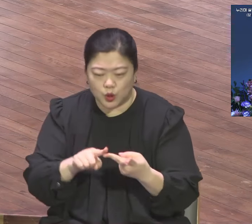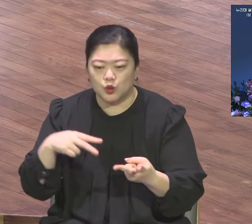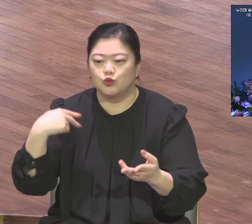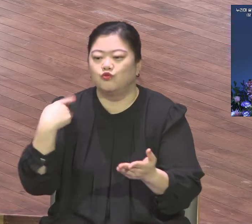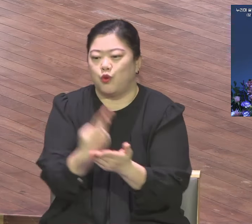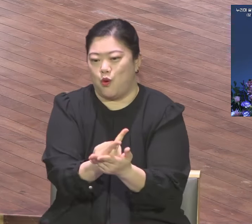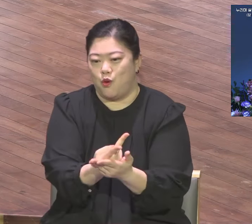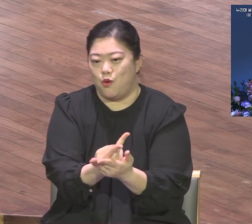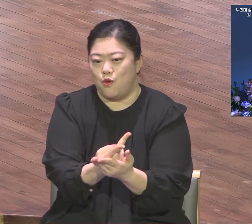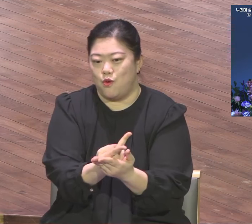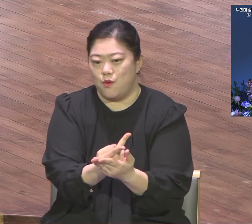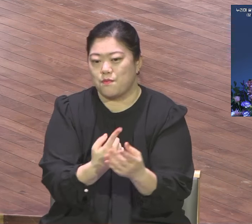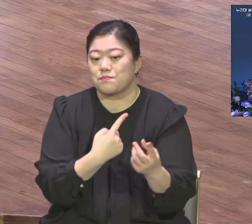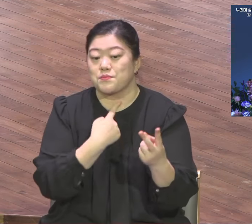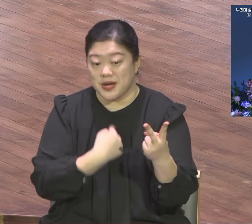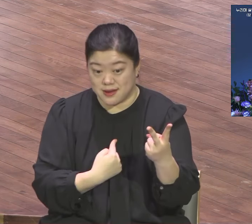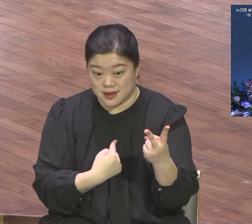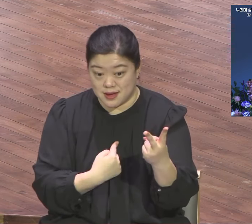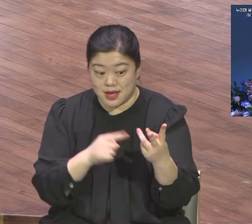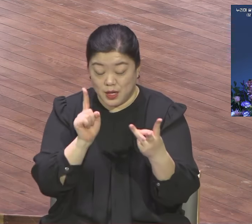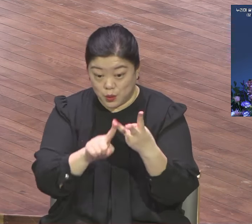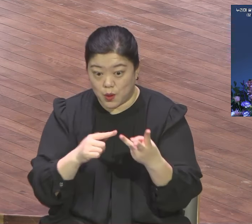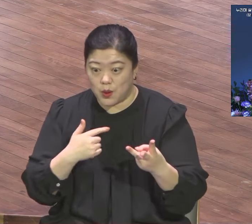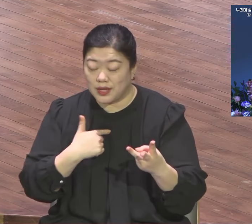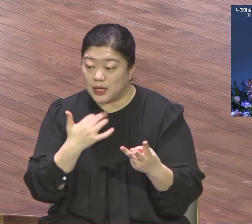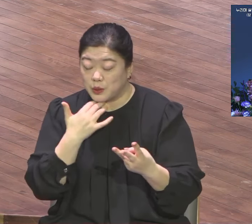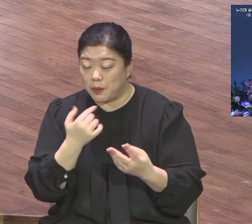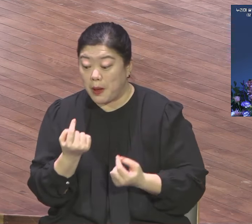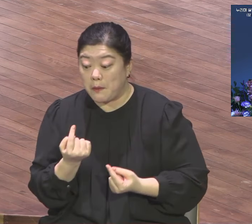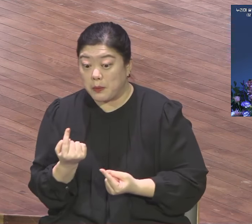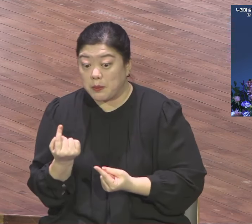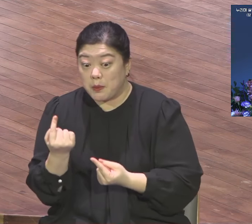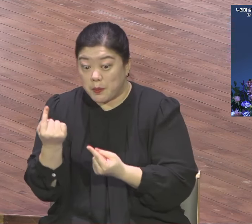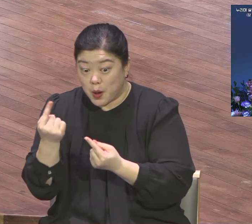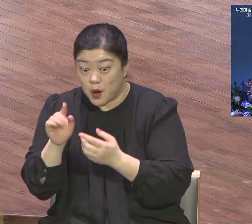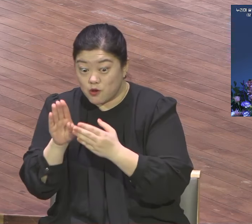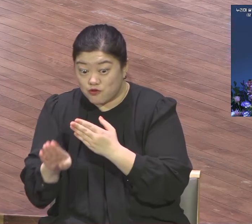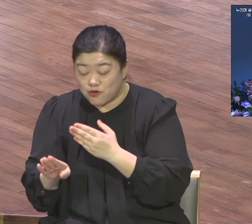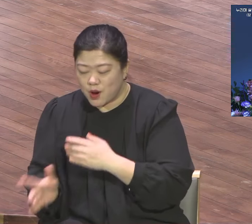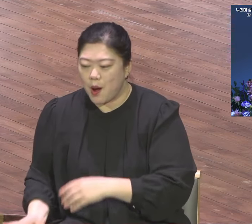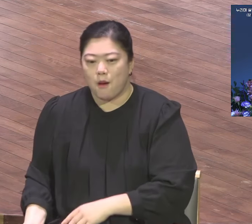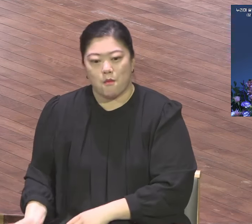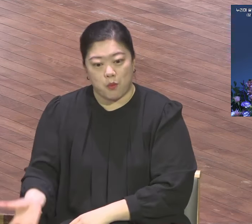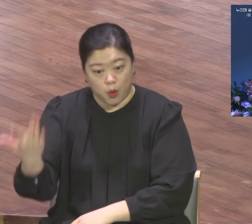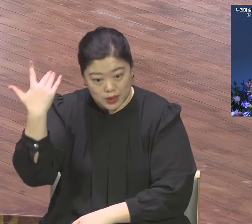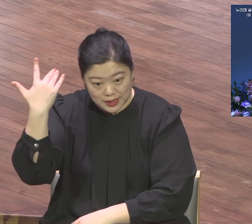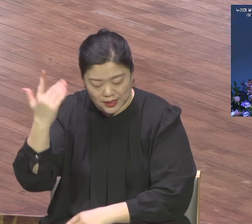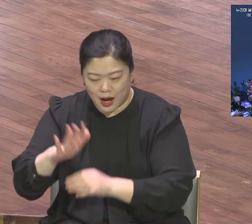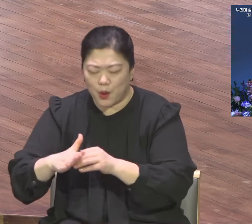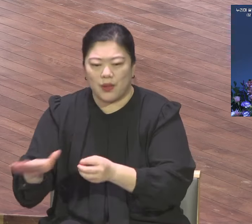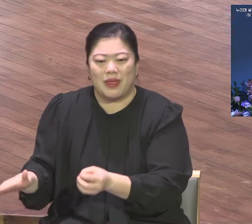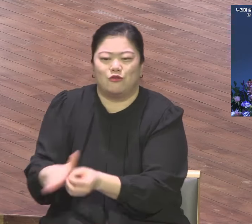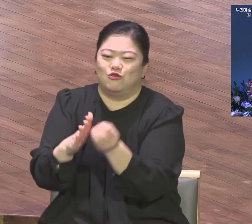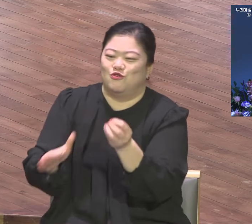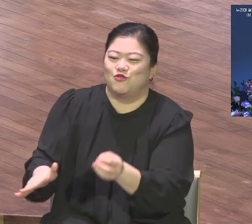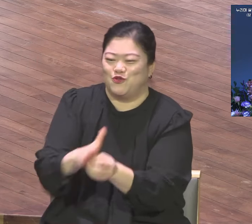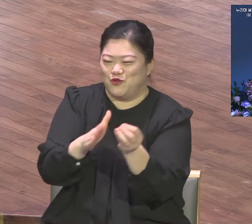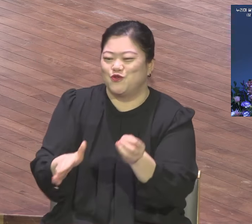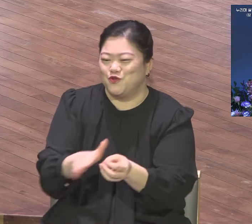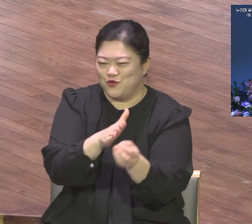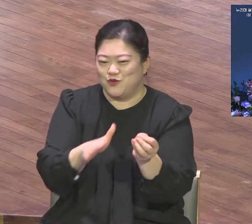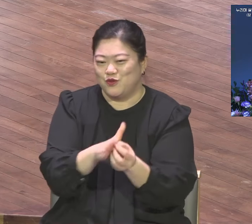목회길에 들어서서는 이제 탁구와 볼링을 그렇게 했습니다. 탁구와 볼링, 뭐 이게